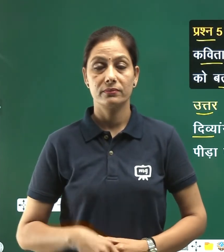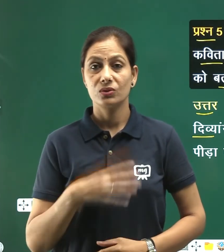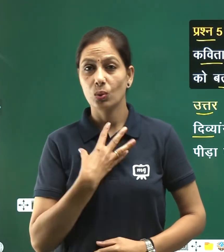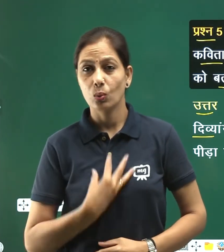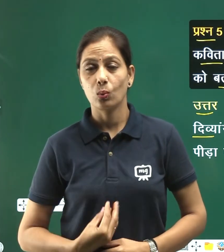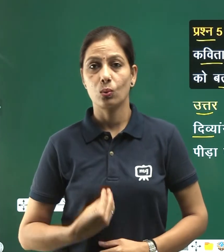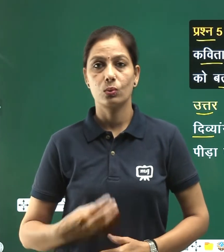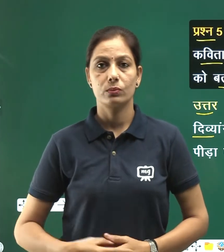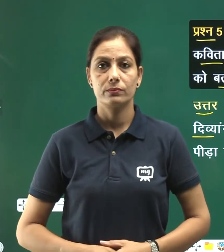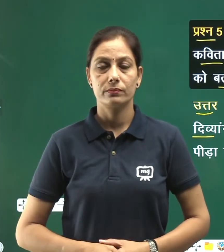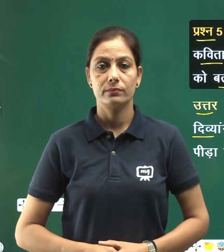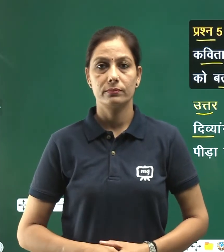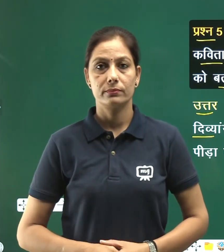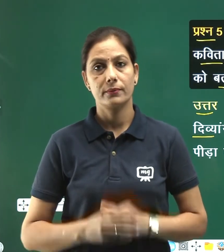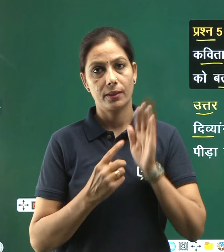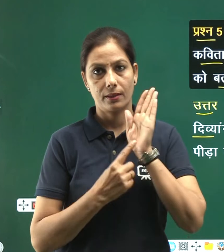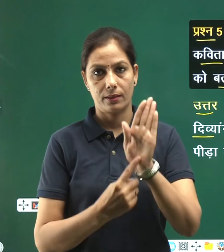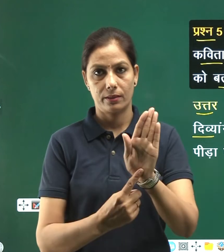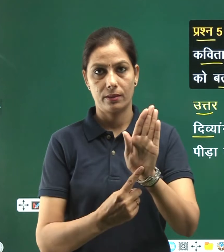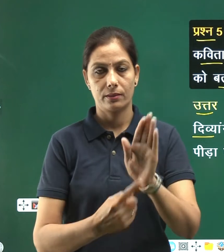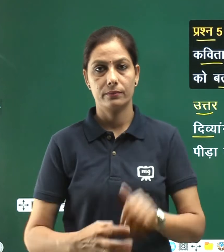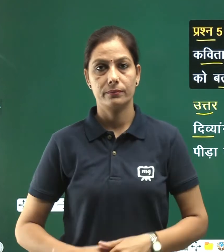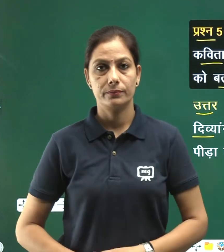को बताया गया है।